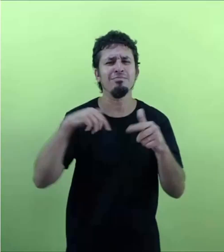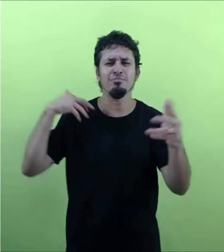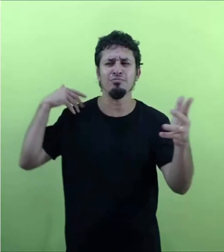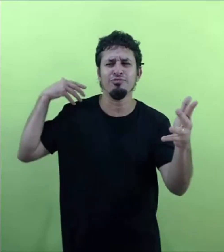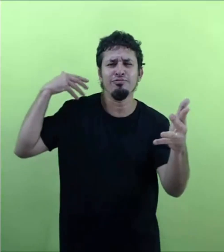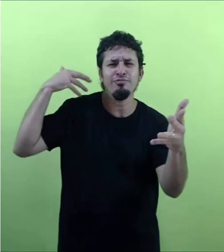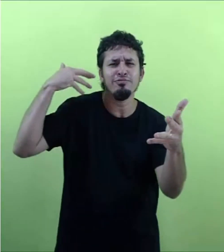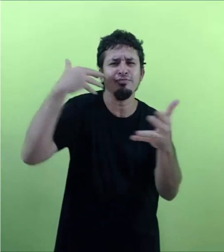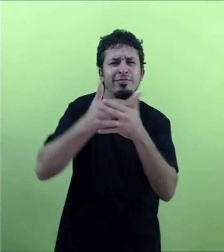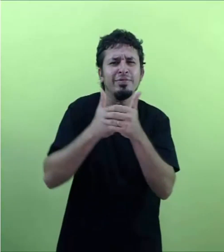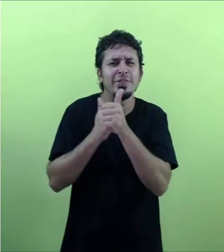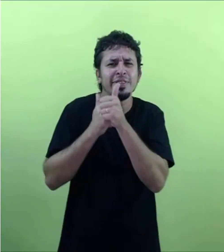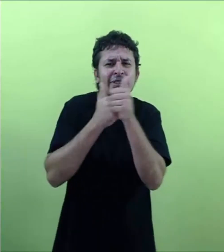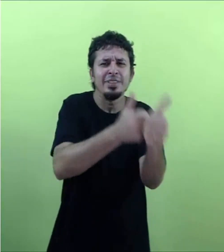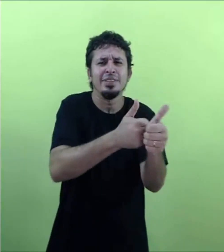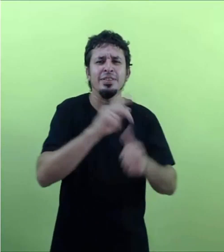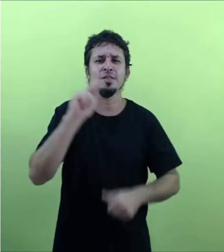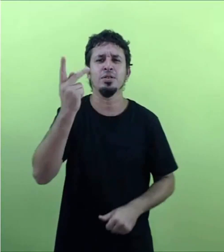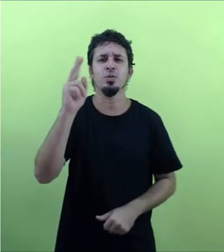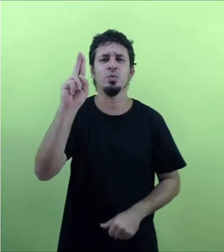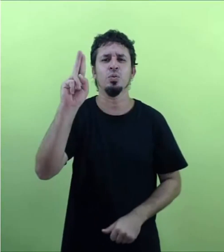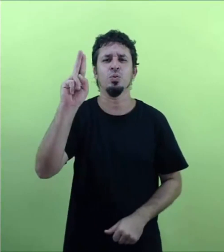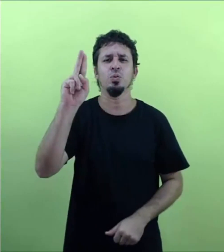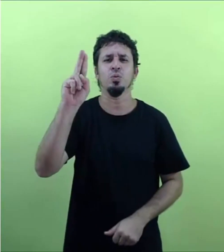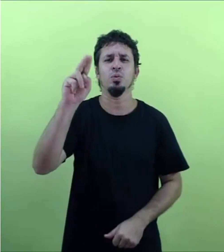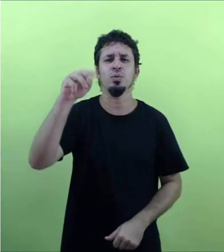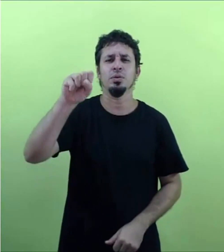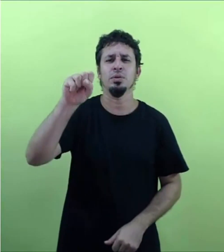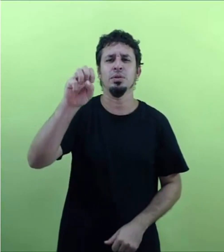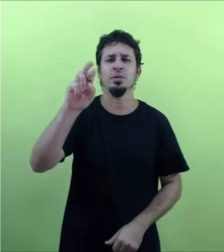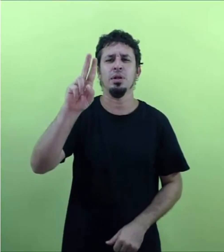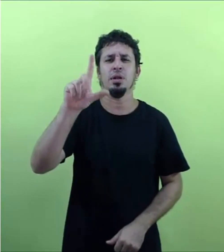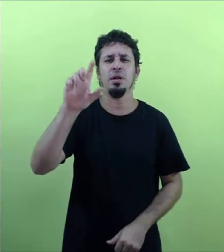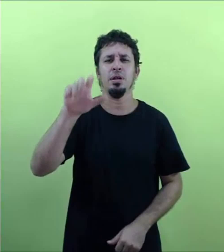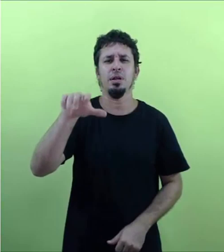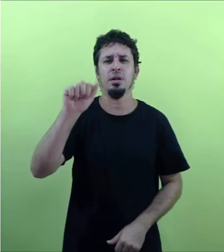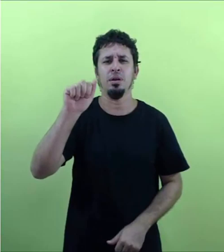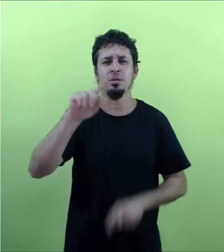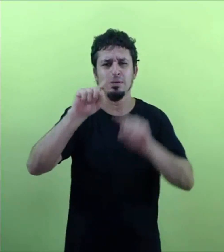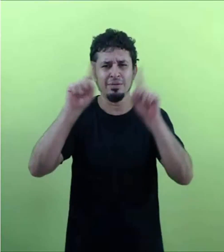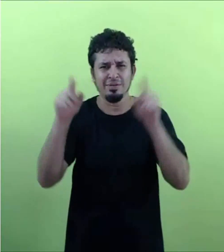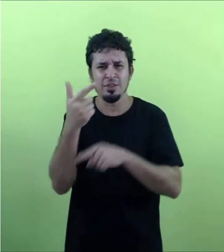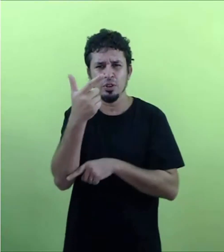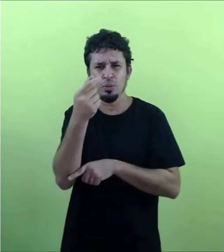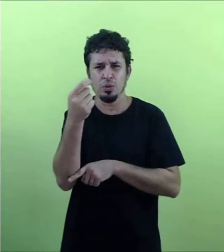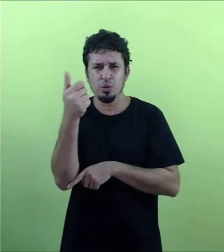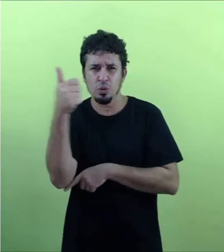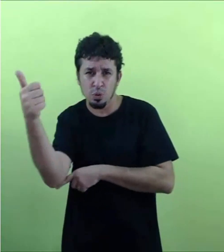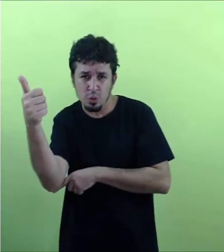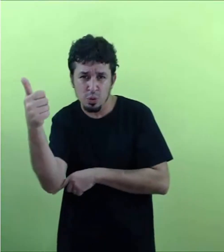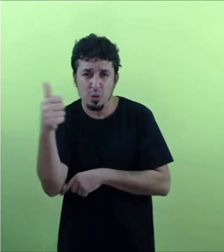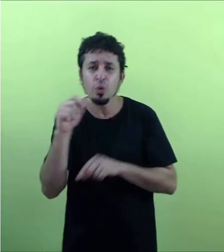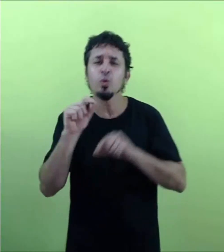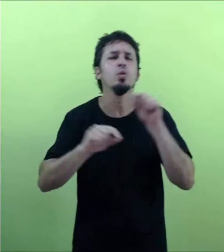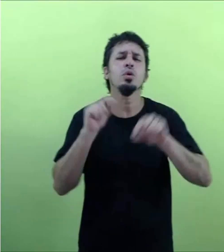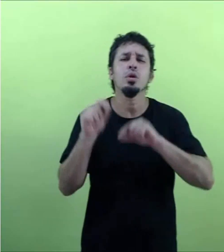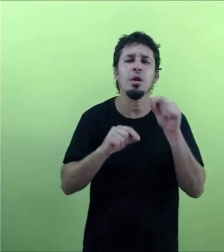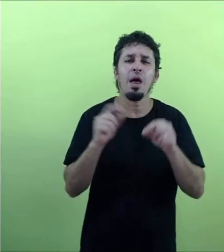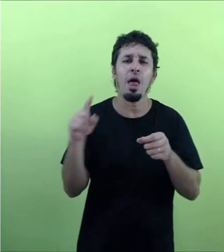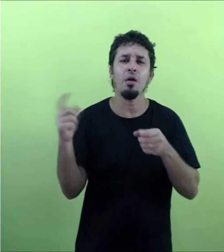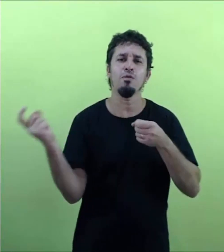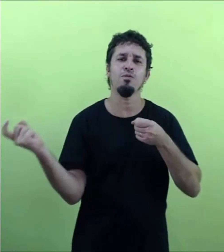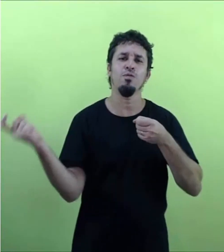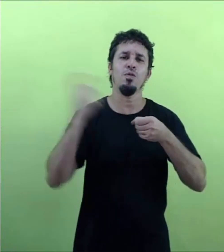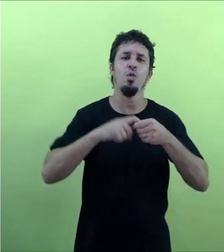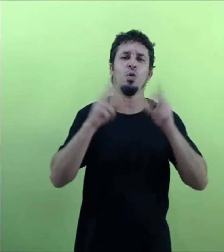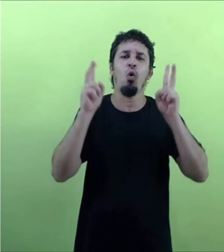Husserliana, 2001, zu den Sachen selbst, voltar às coisas mesmas, que abstendo-nos das representações